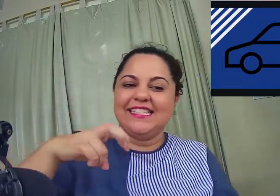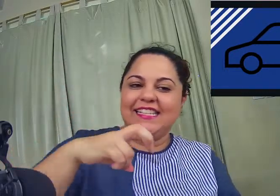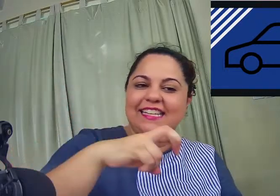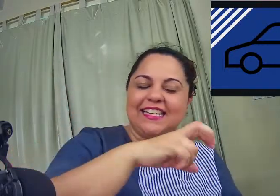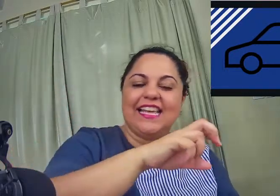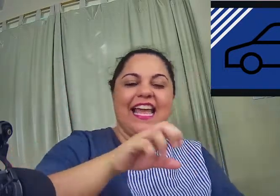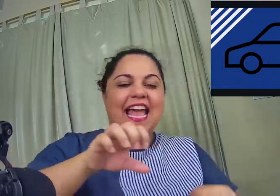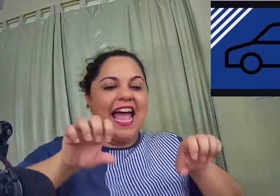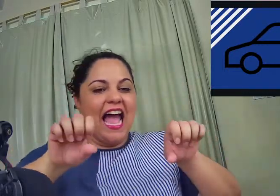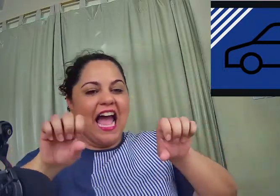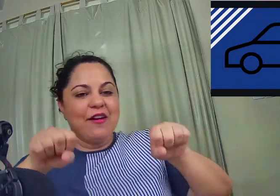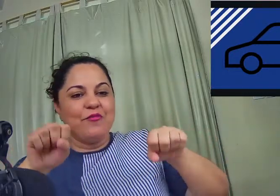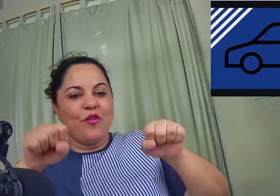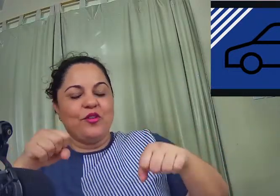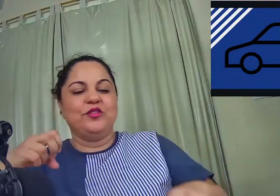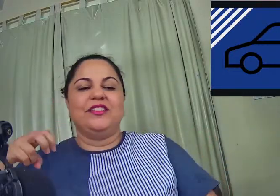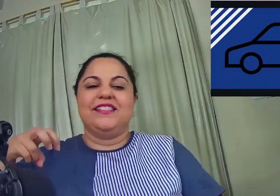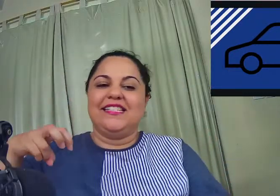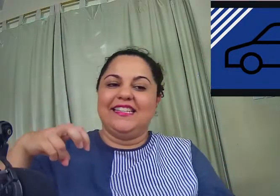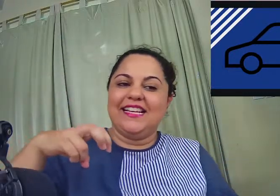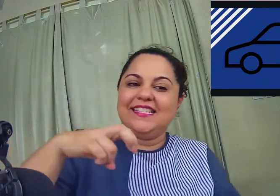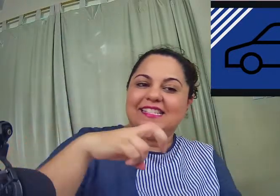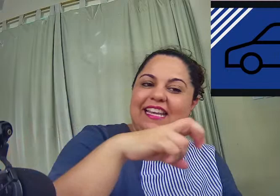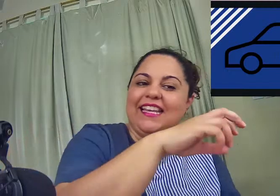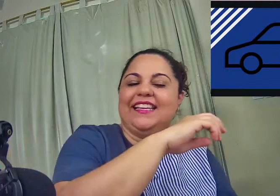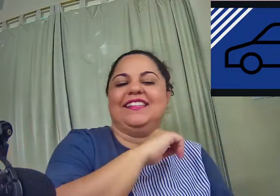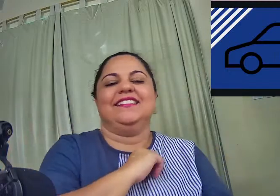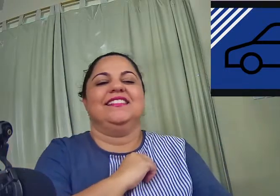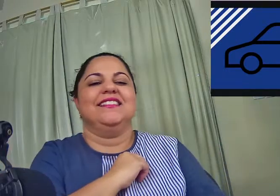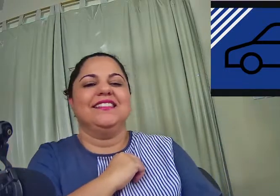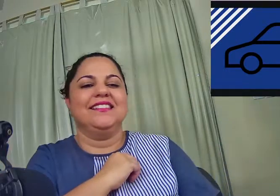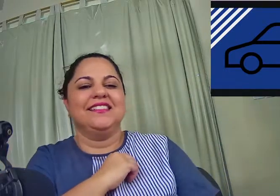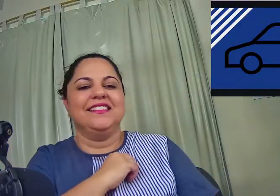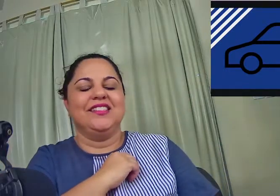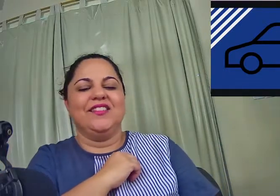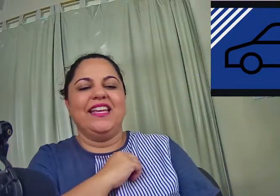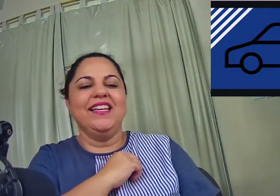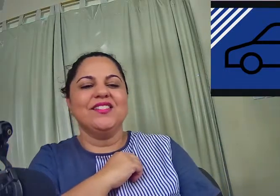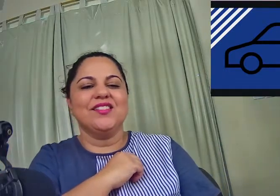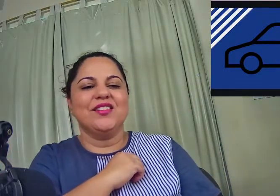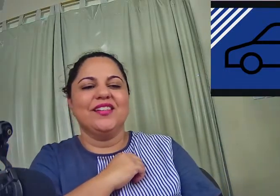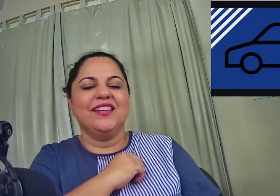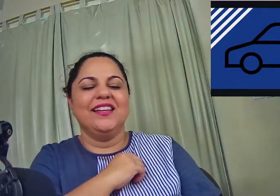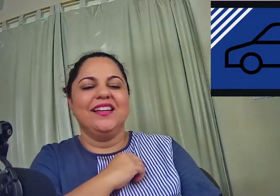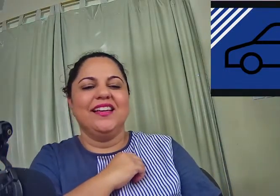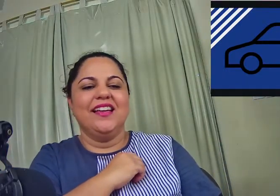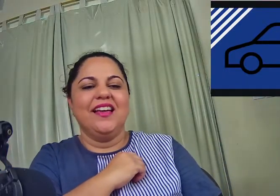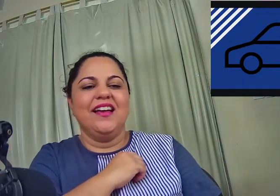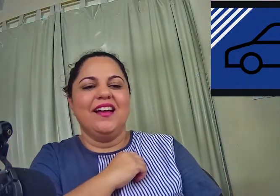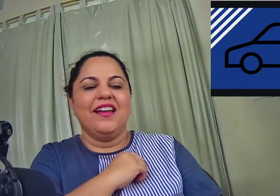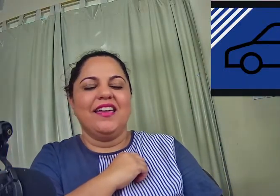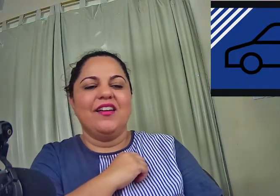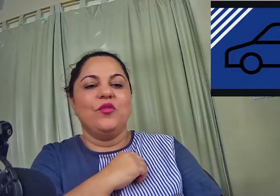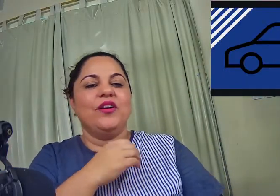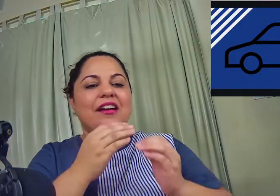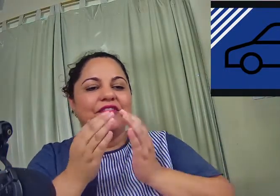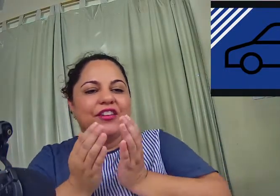assim, a moto transita assim, não é isso? O